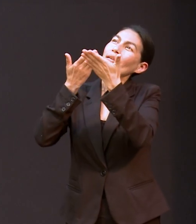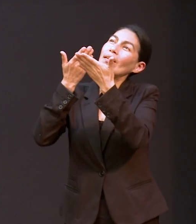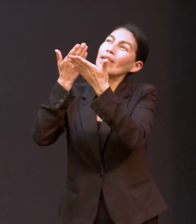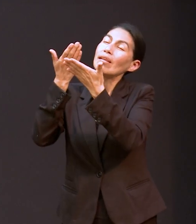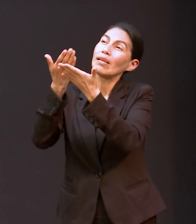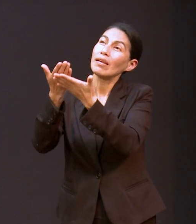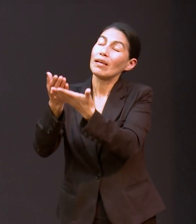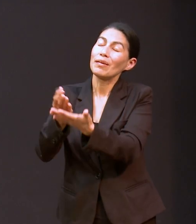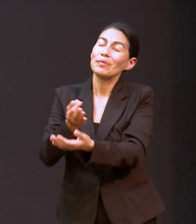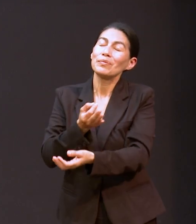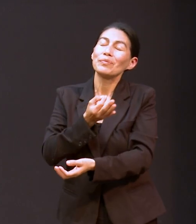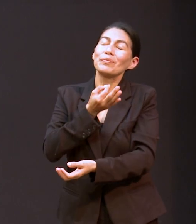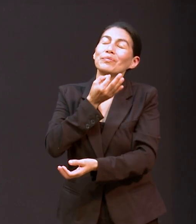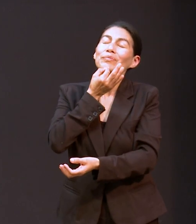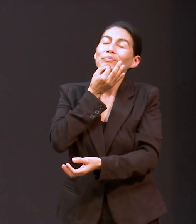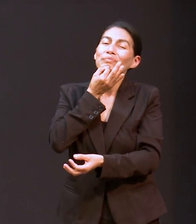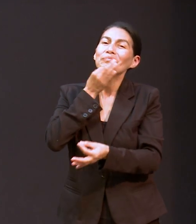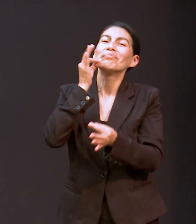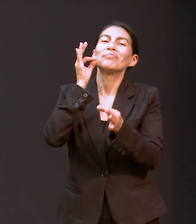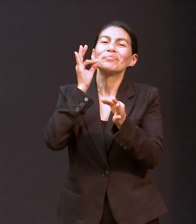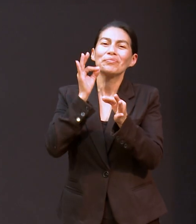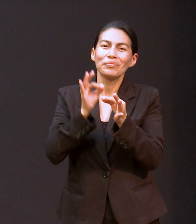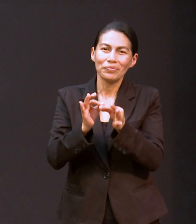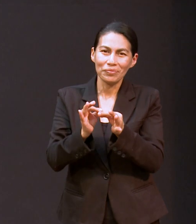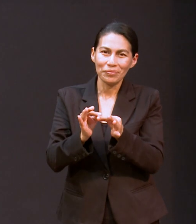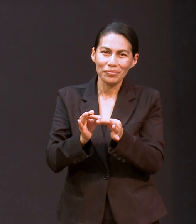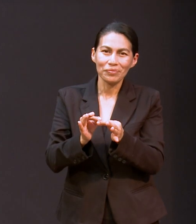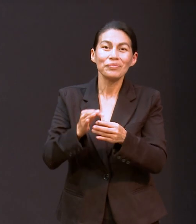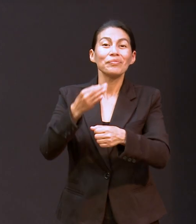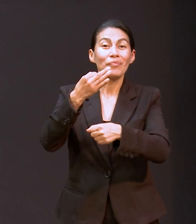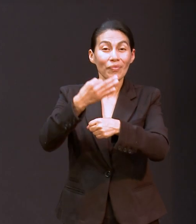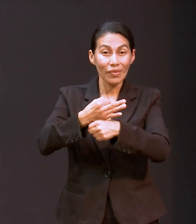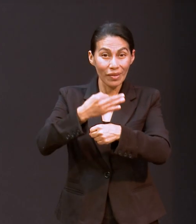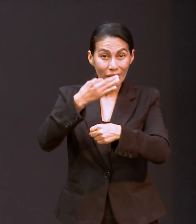el tiempo ha llegado ahora